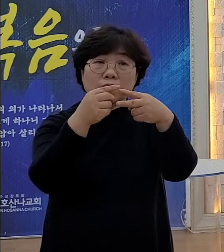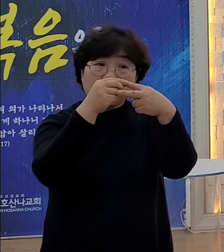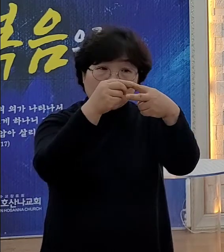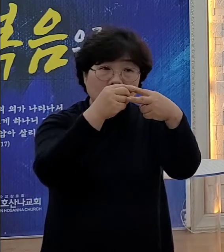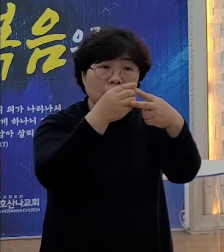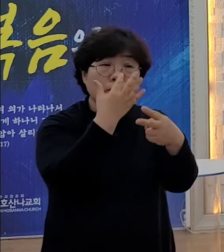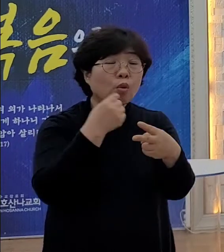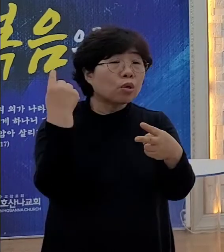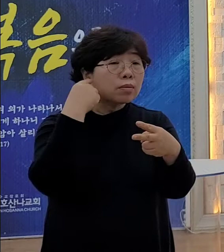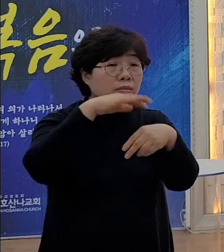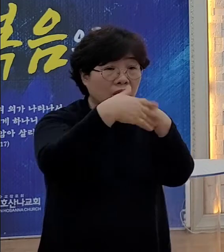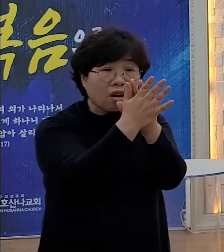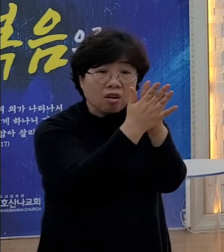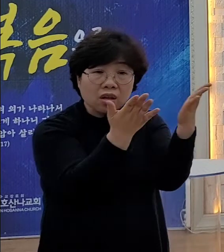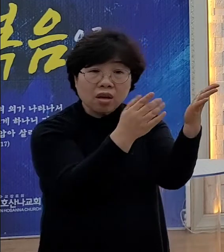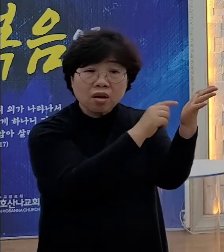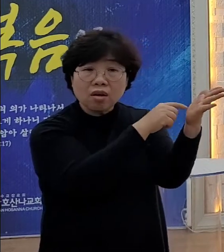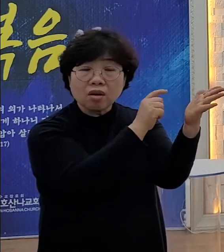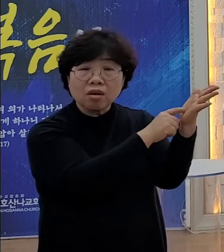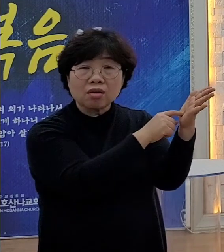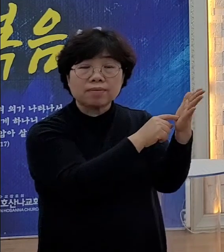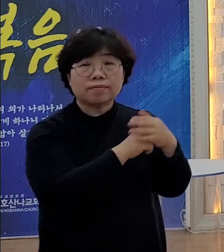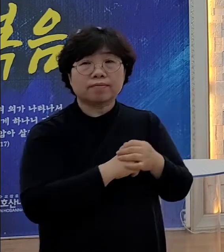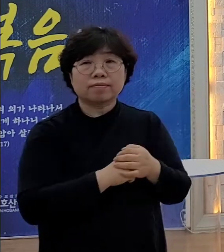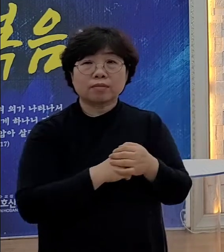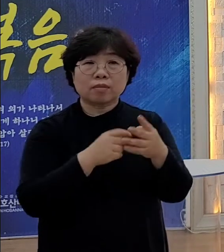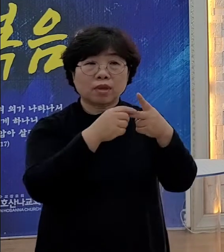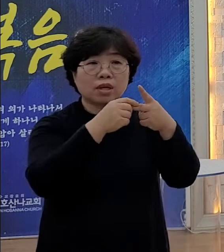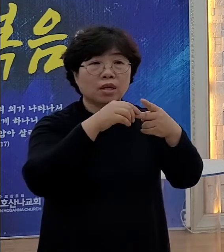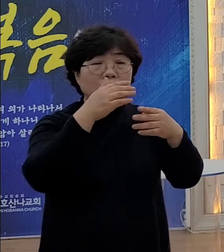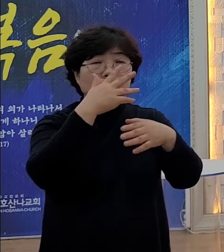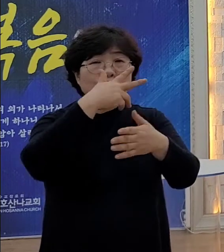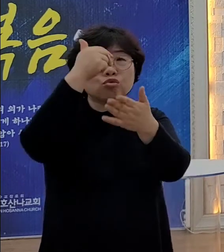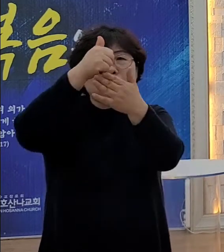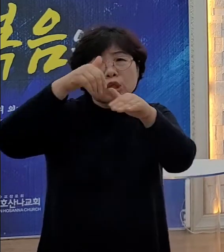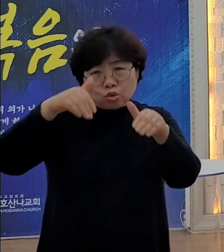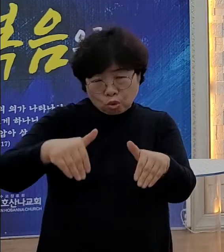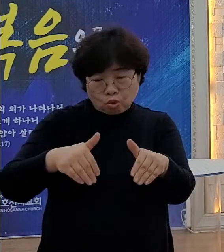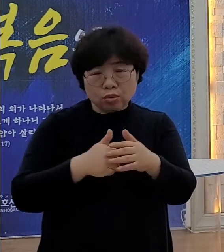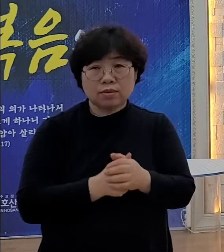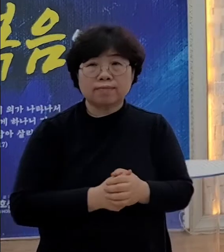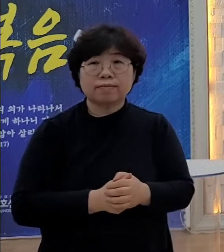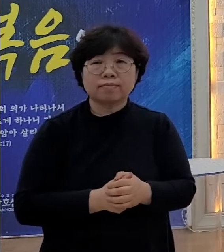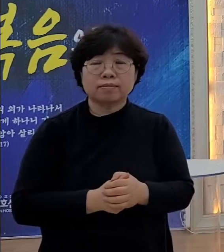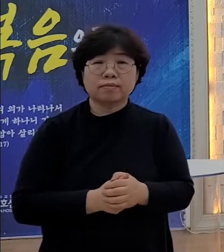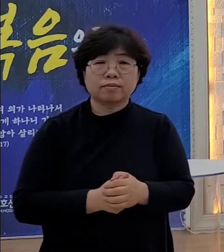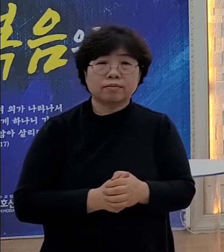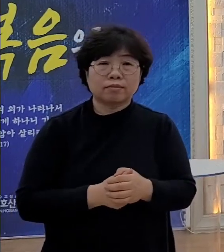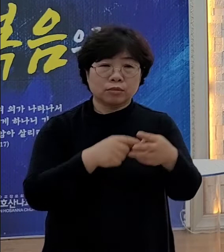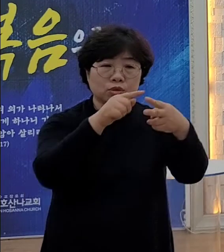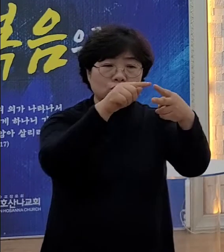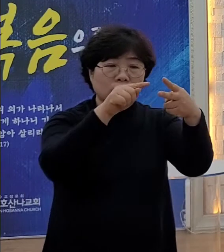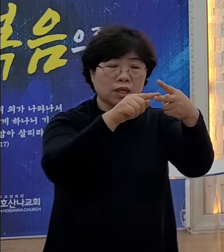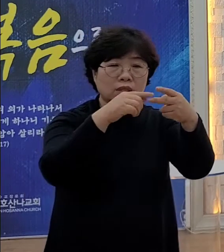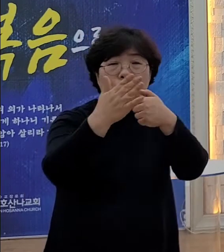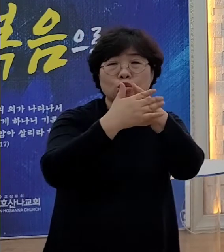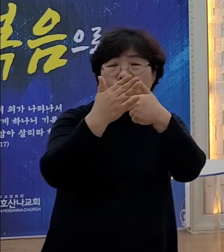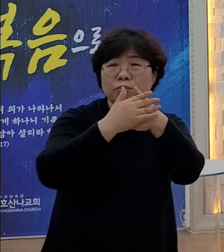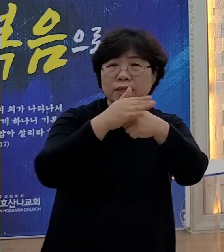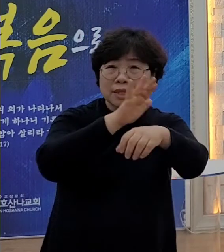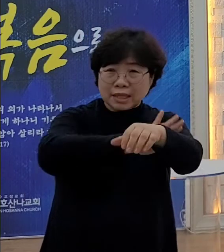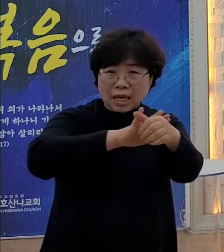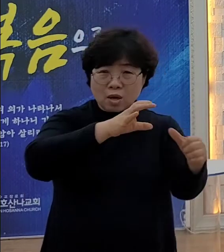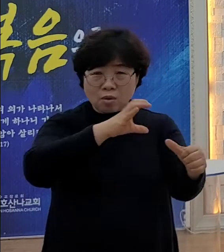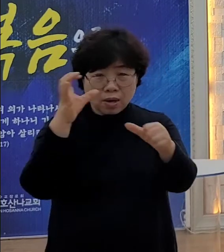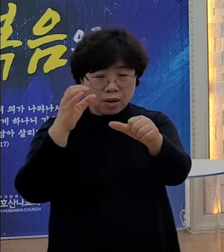복음. 성경. 한 가지는 뭐라고요? 주의 종이다. 이 어플을